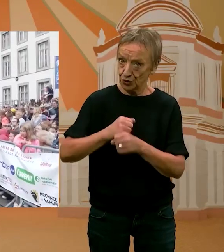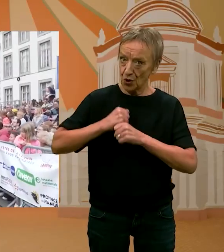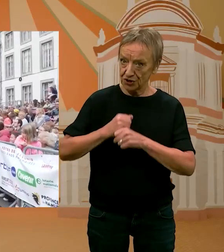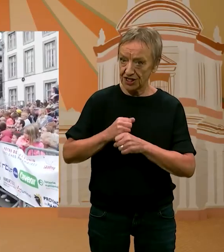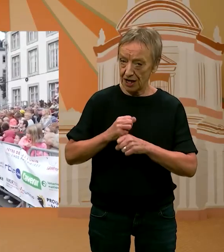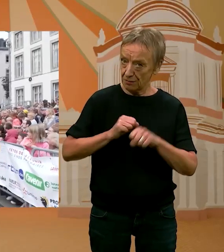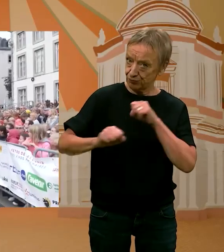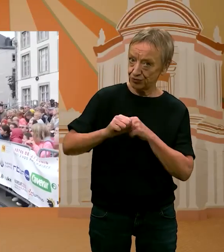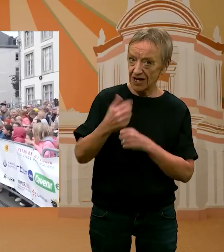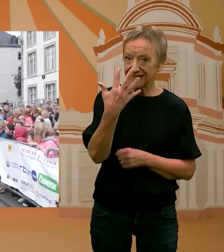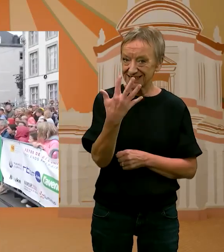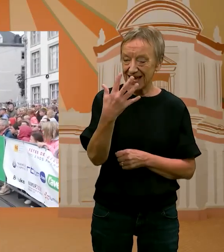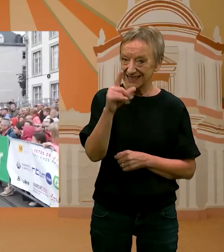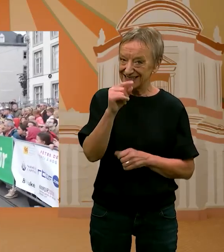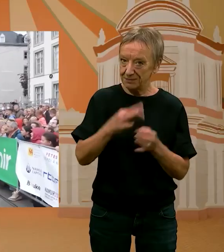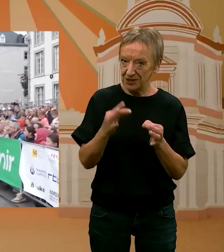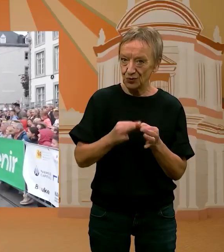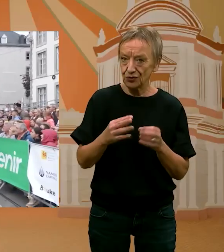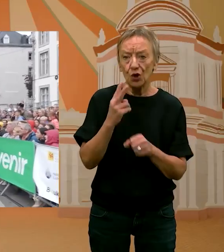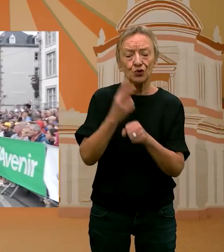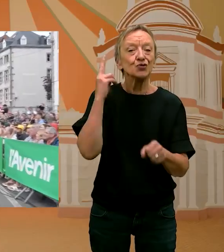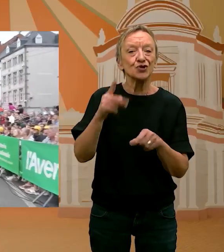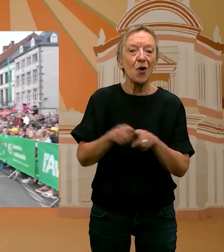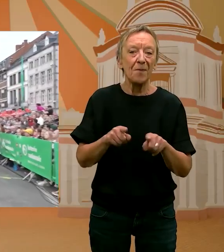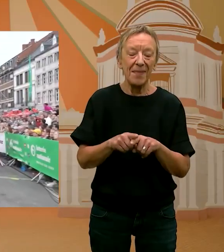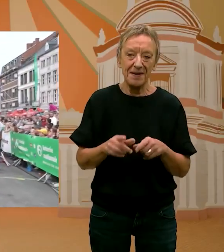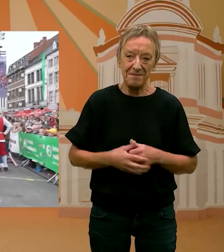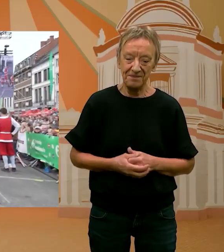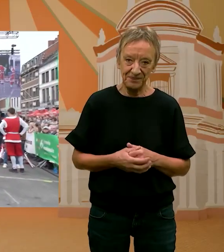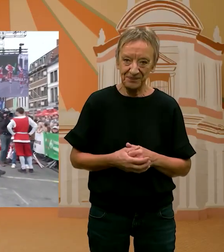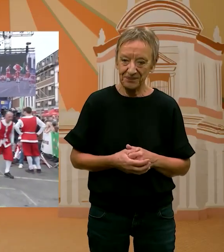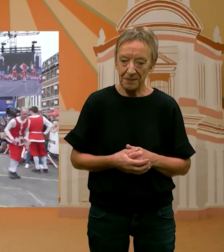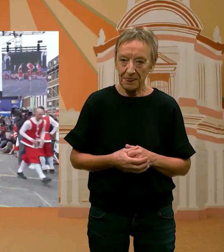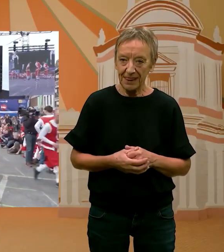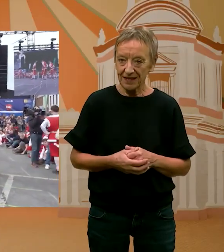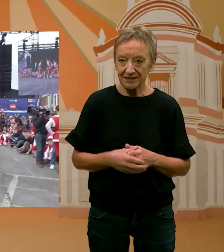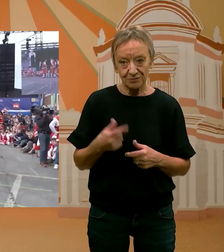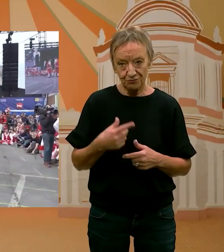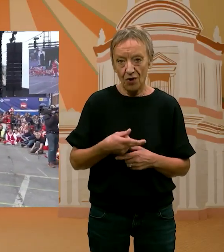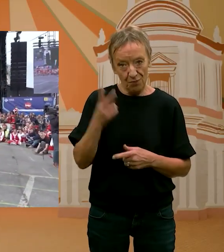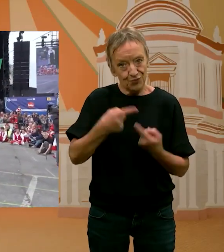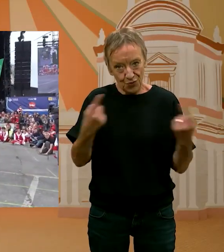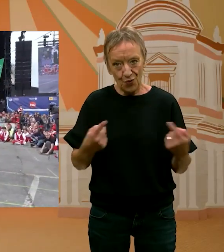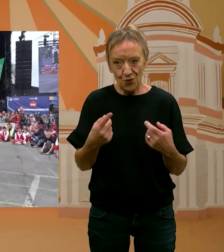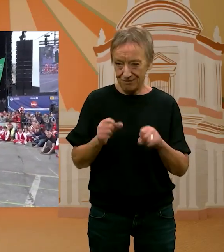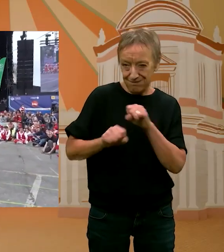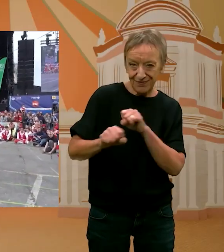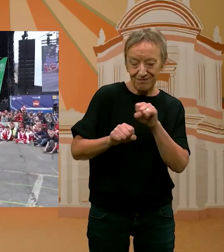j'étais déjà encerclé par beaucoup de monde. J'ai tenu moins longtemps et ils étaient moins. Donc je suis content et le public, je les entendais et ça me donne de la force. Et on entend ce